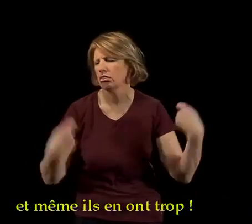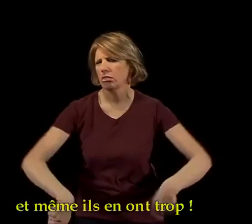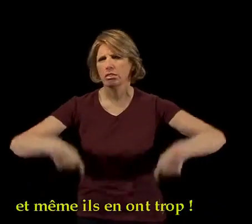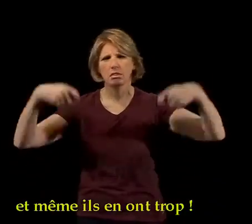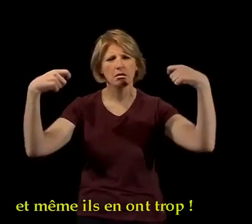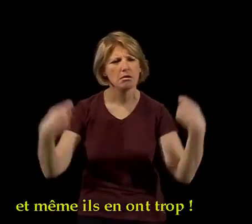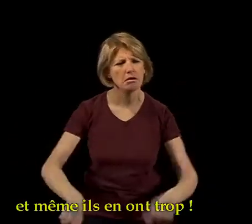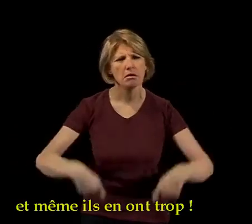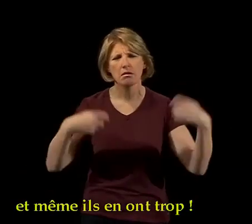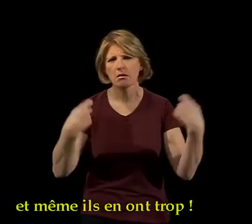ont trop.